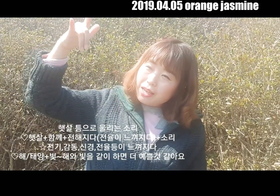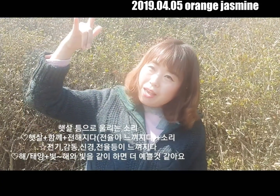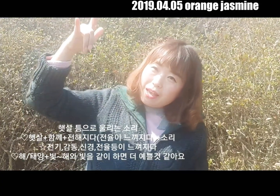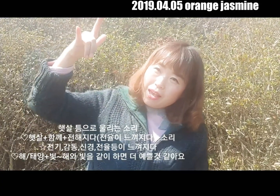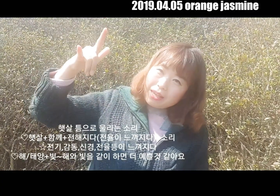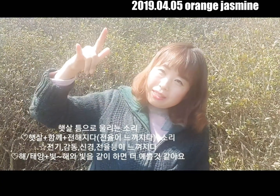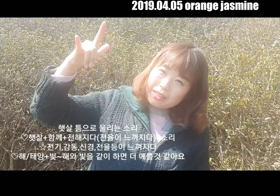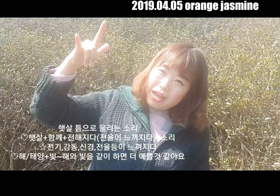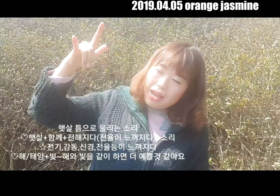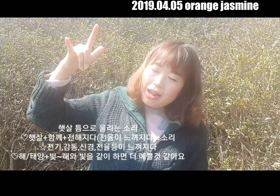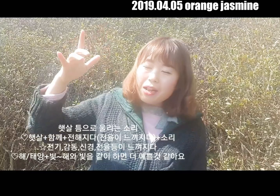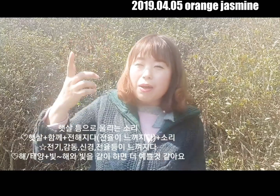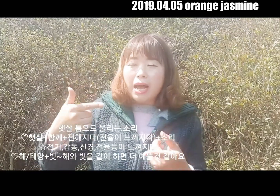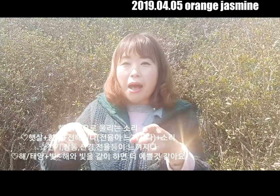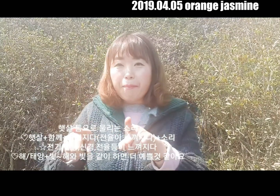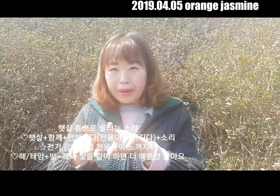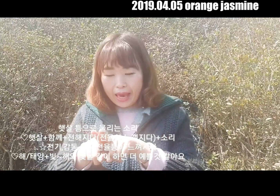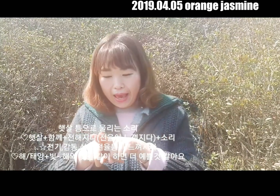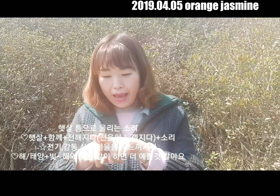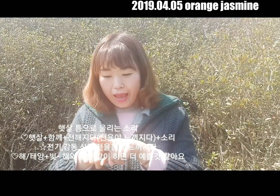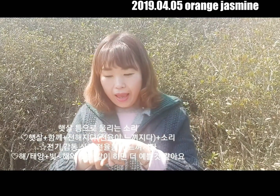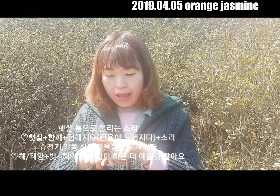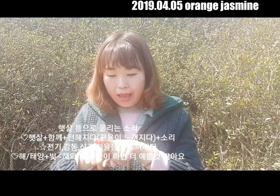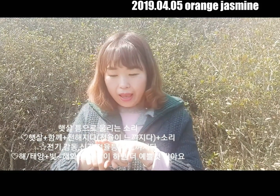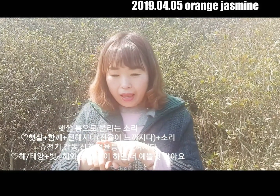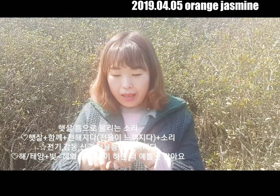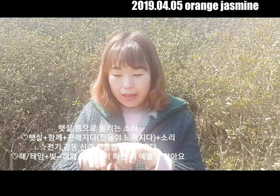그 햇살과 함께